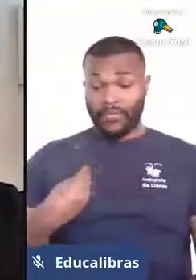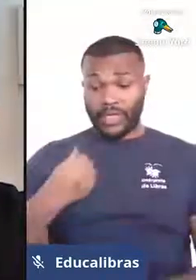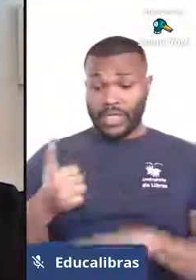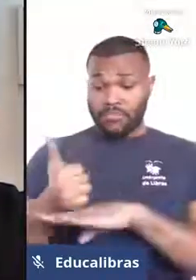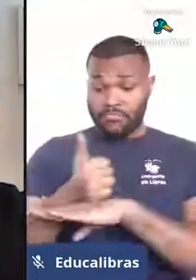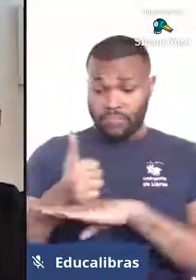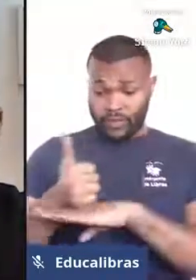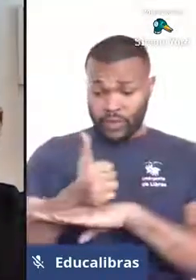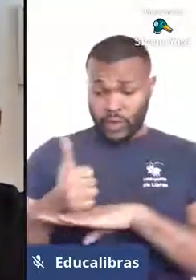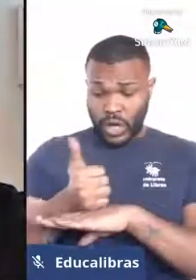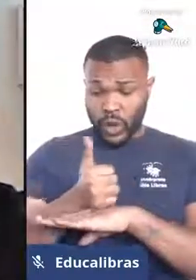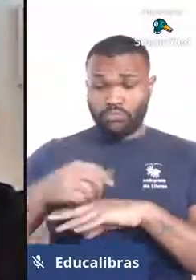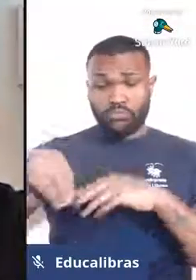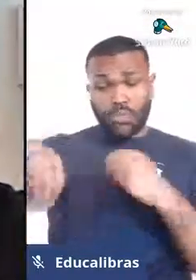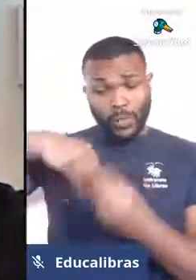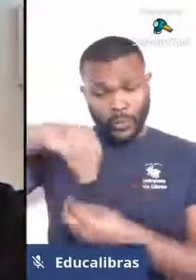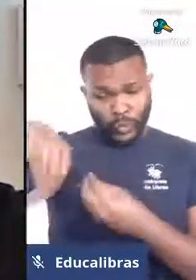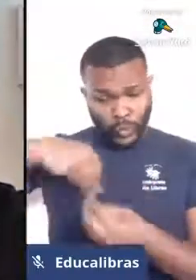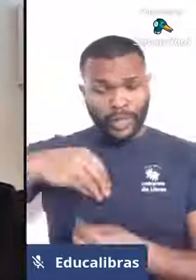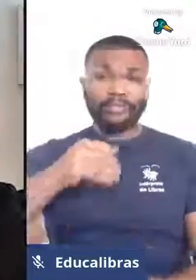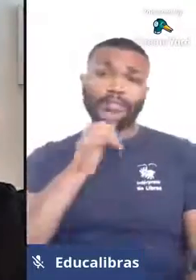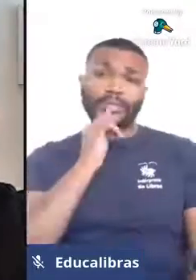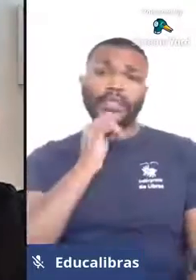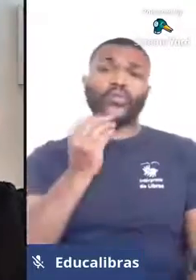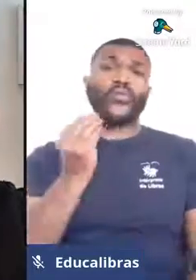de oportunidades, de